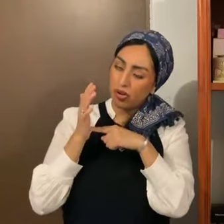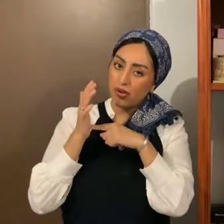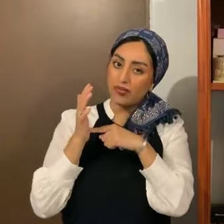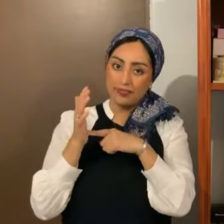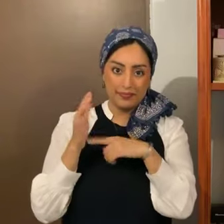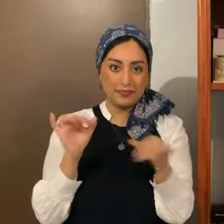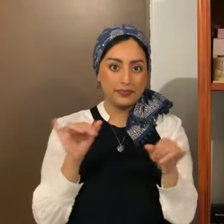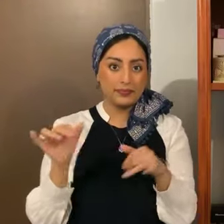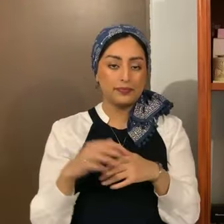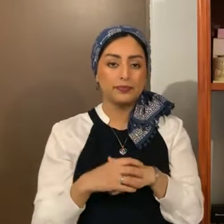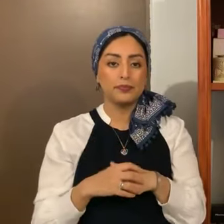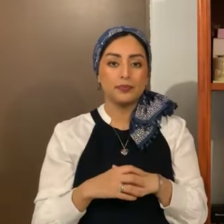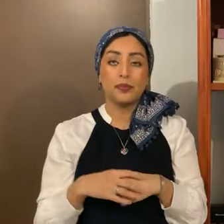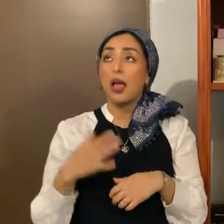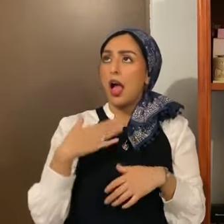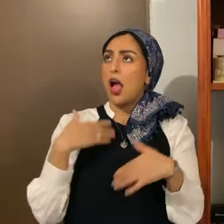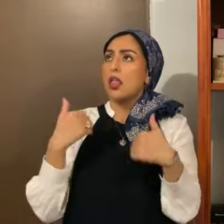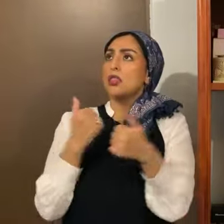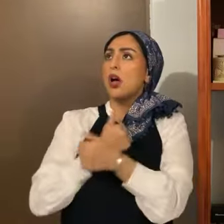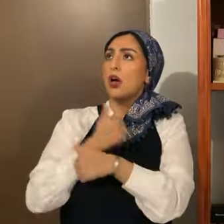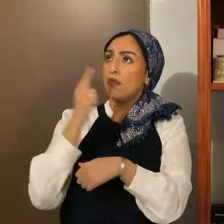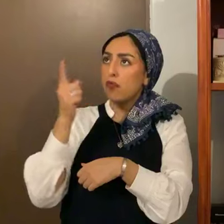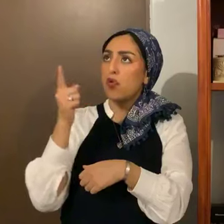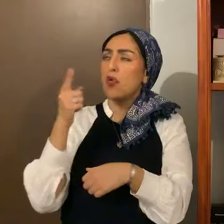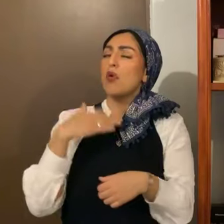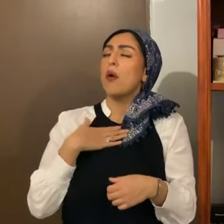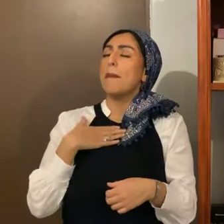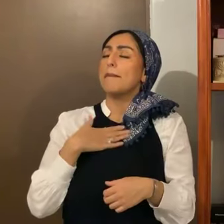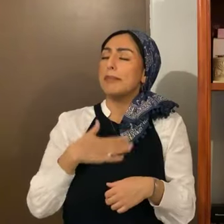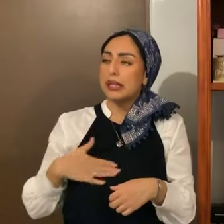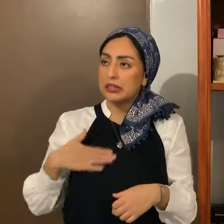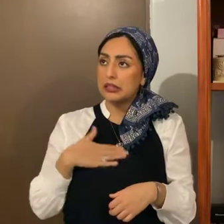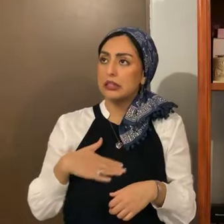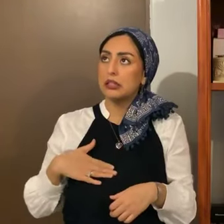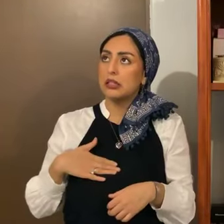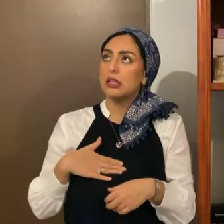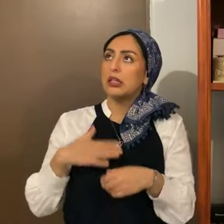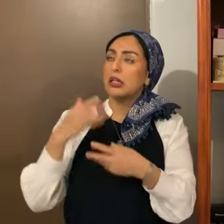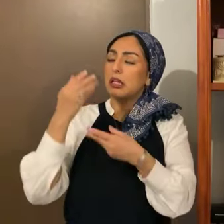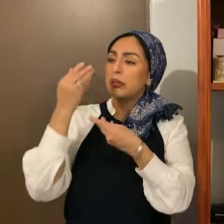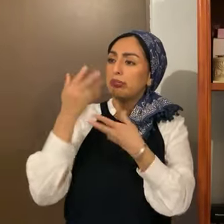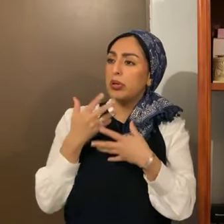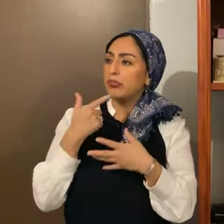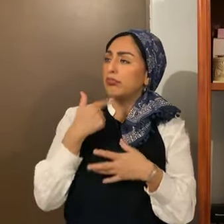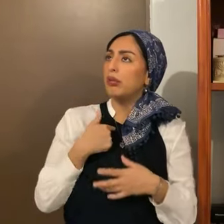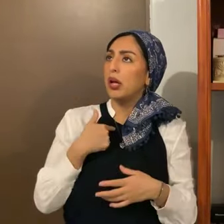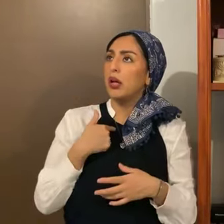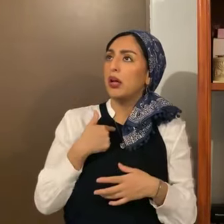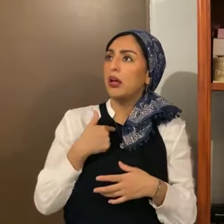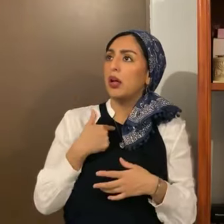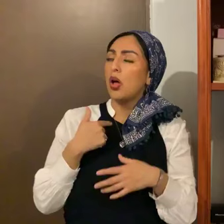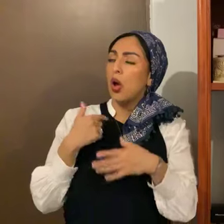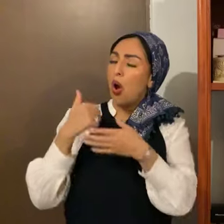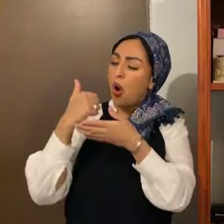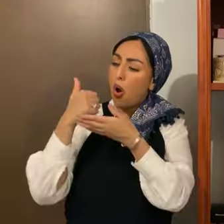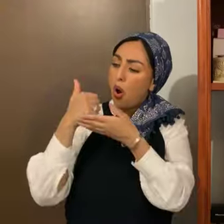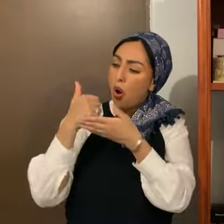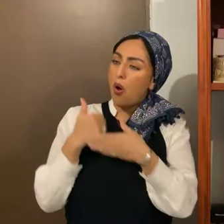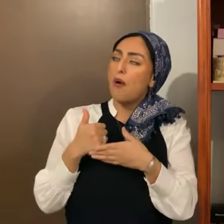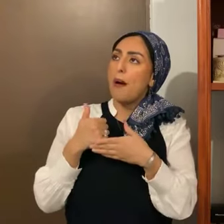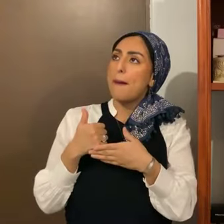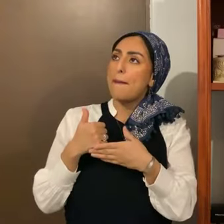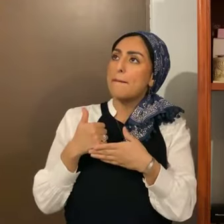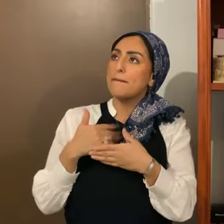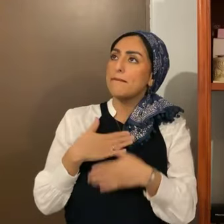decir, yo soy fiel a ti. Padre, por favor, dime, por favor, yo quiero que tú sigas siendo fiel a